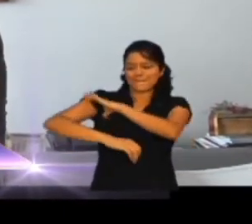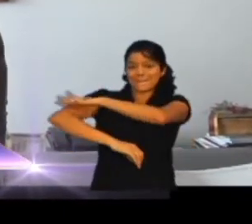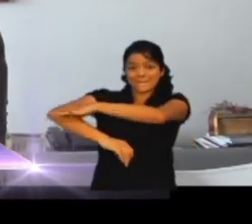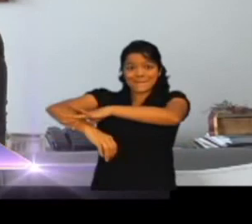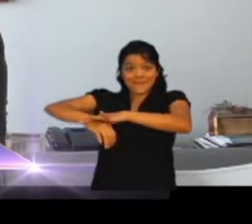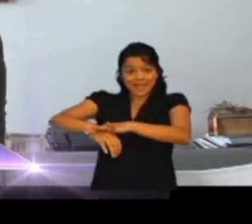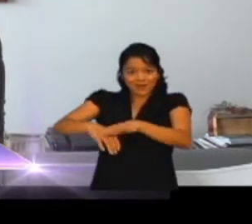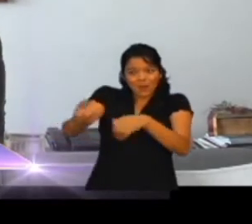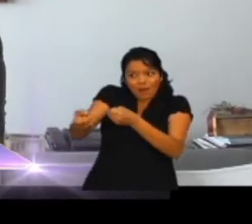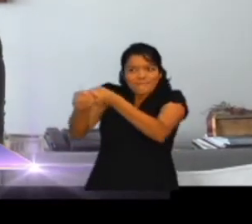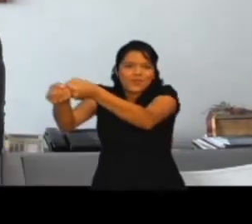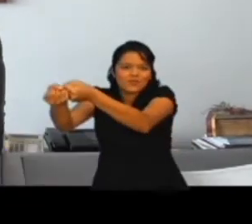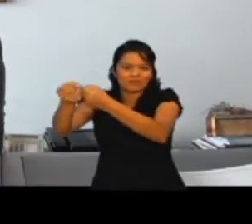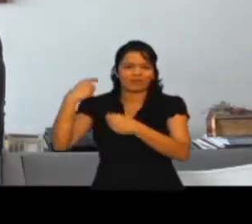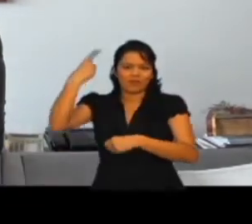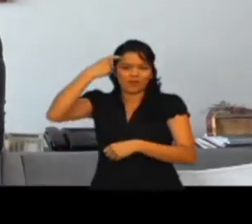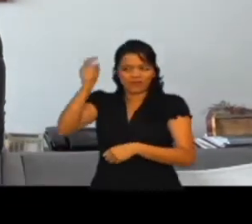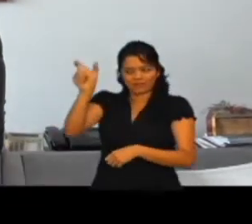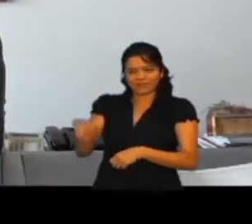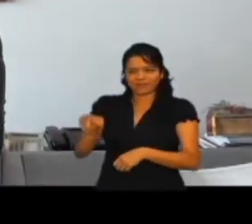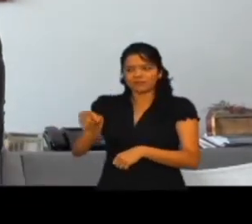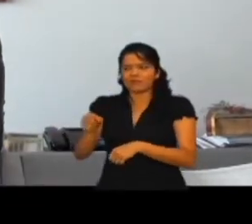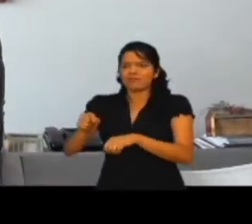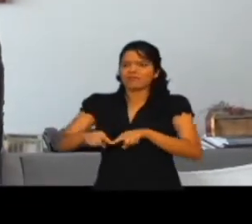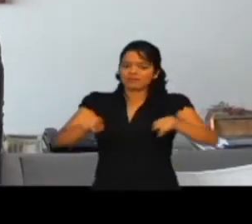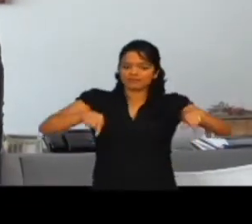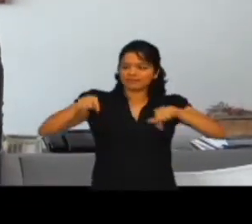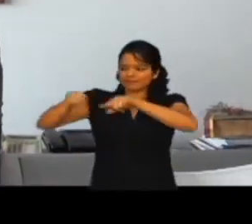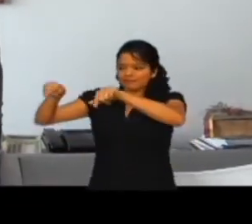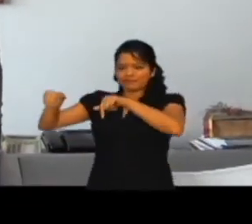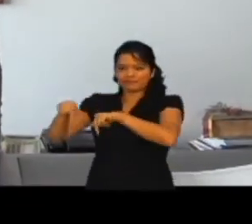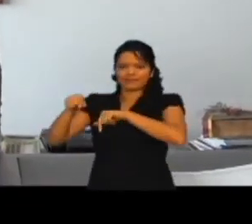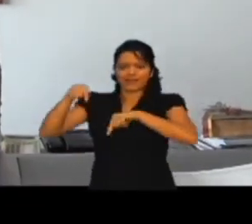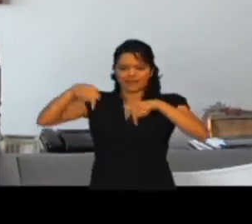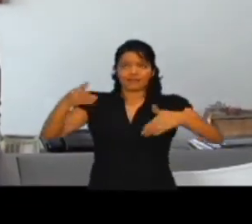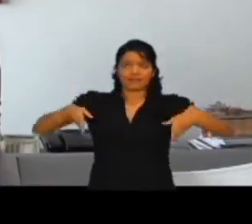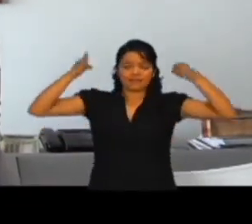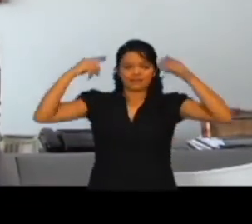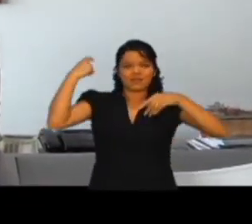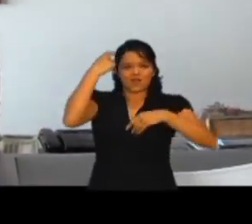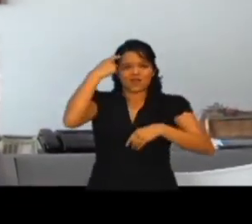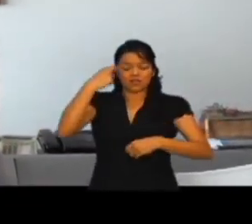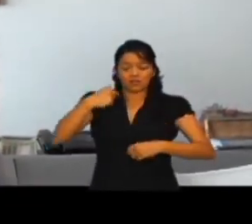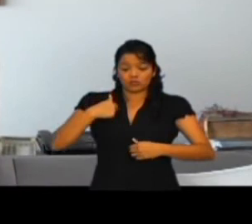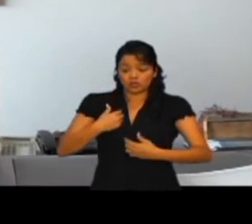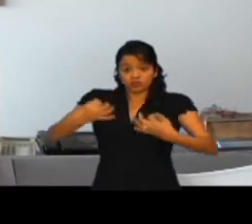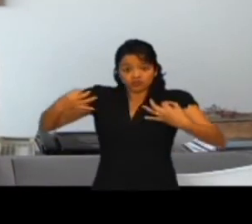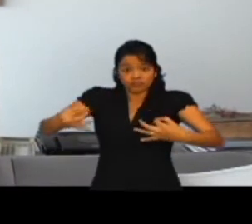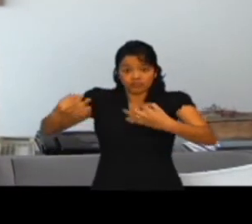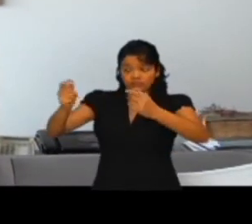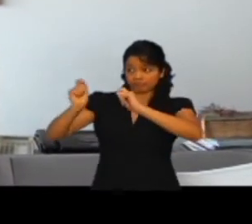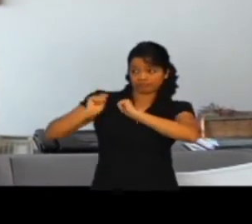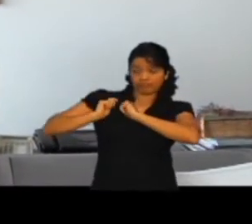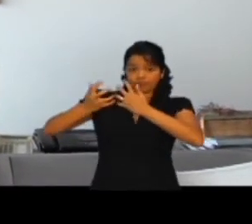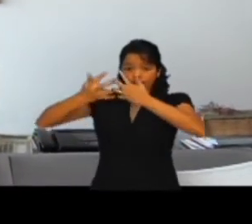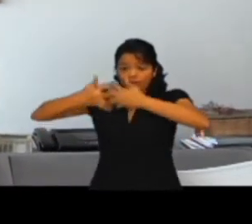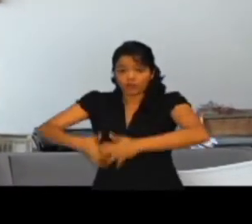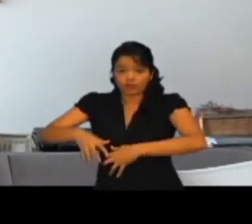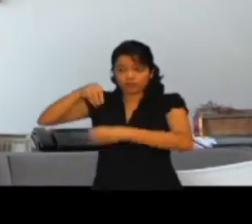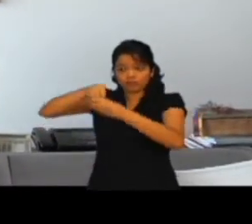digamos un bracito pequeño que puede tener el gobernador y ciertos despachos de aquella gobernación, donde yo, sin tener función oficial como tal,